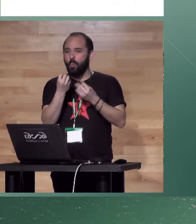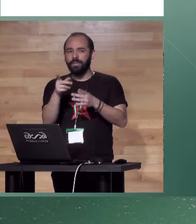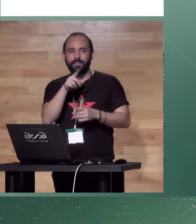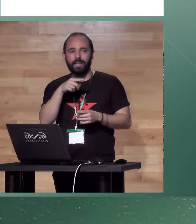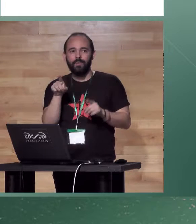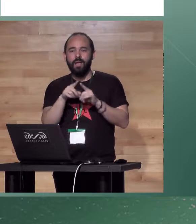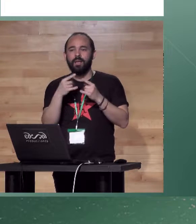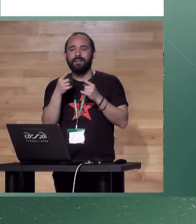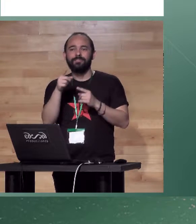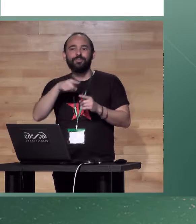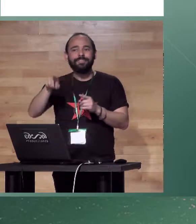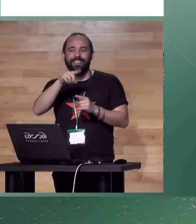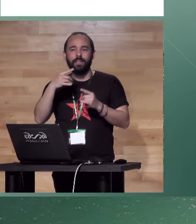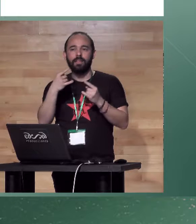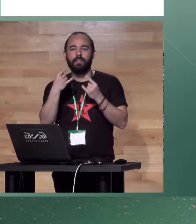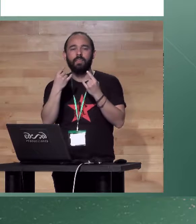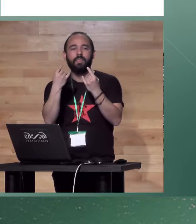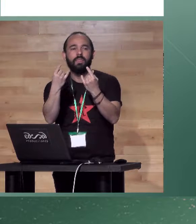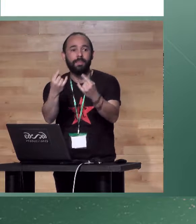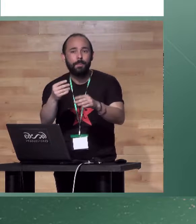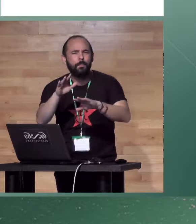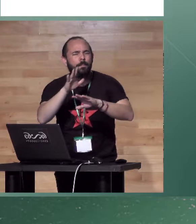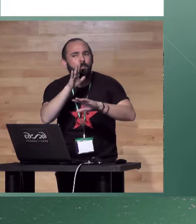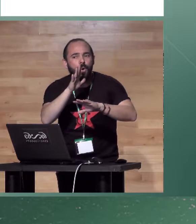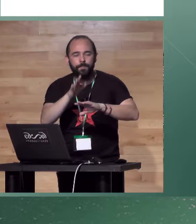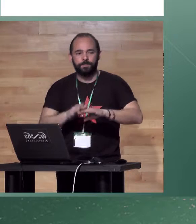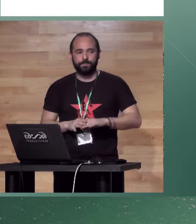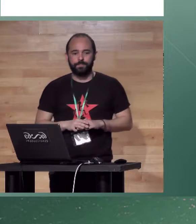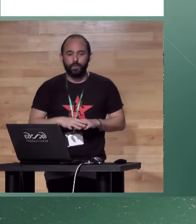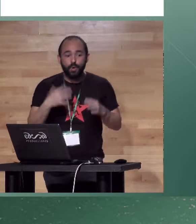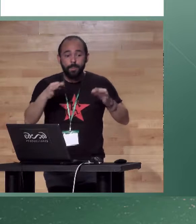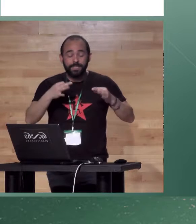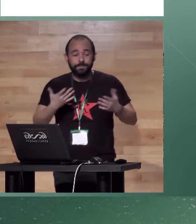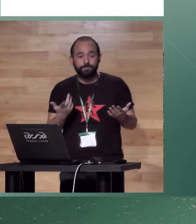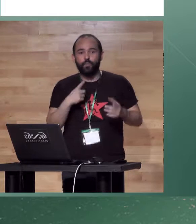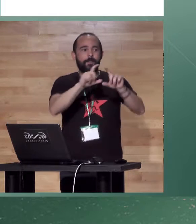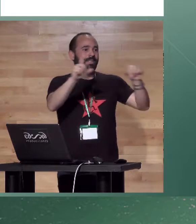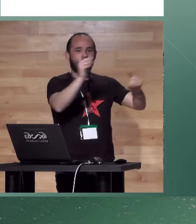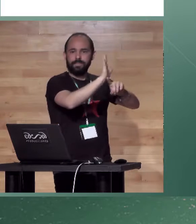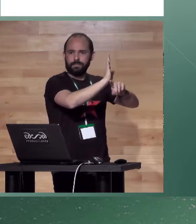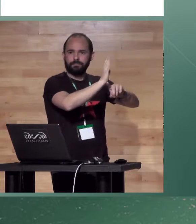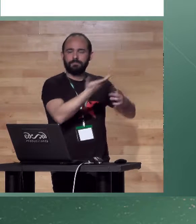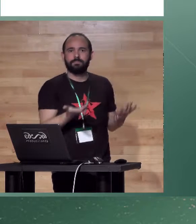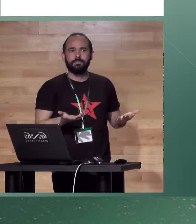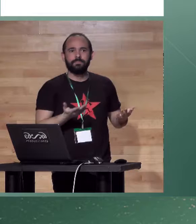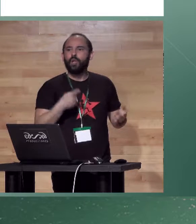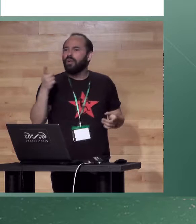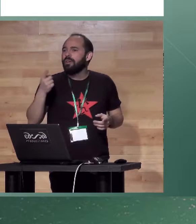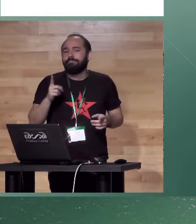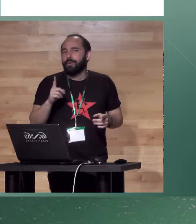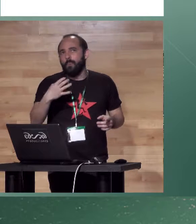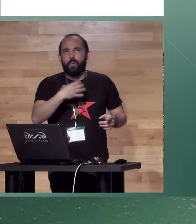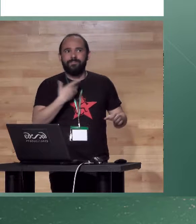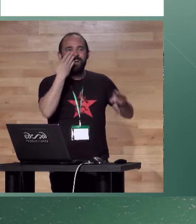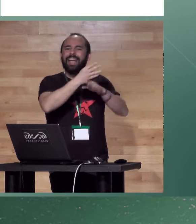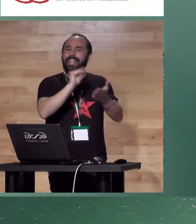poco contarlo para crear un gancho, para atraer a la gente, para que enganche a la gente.